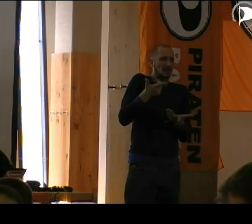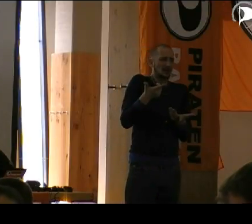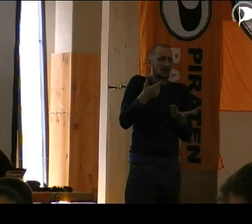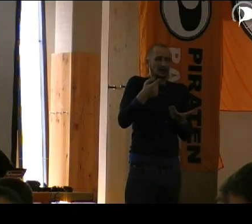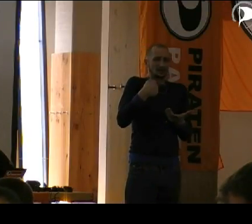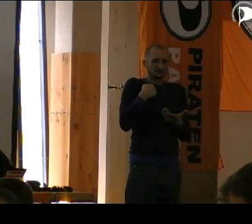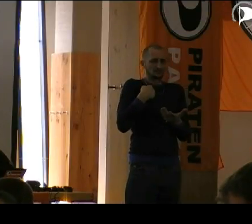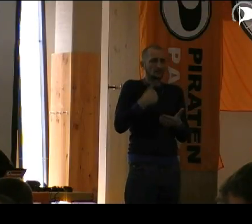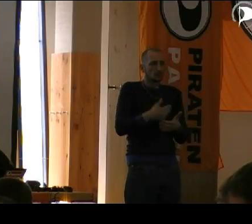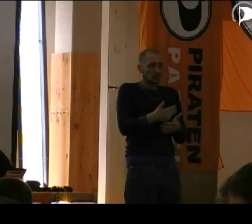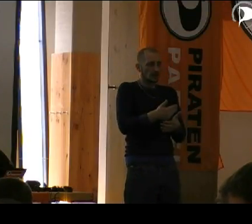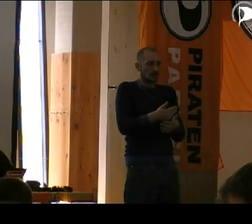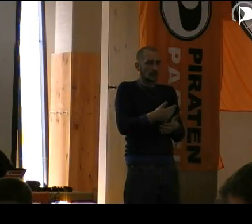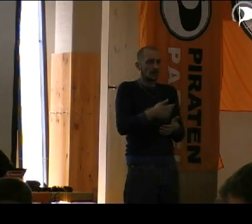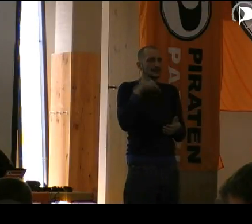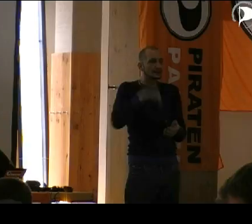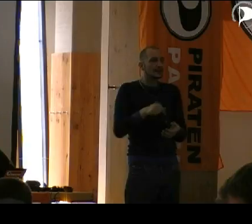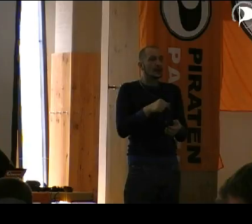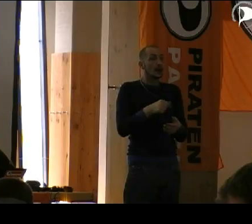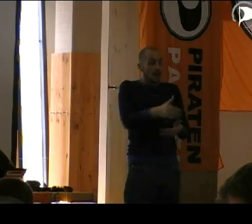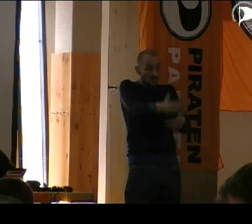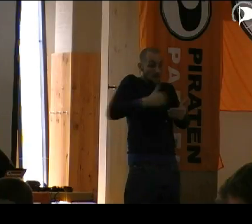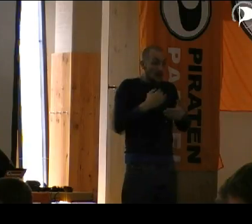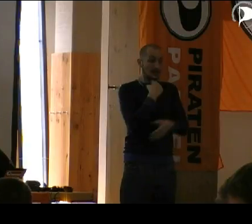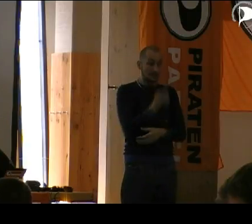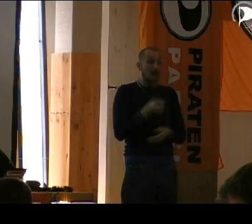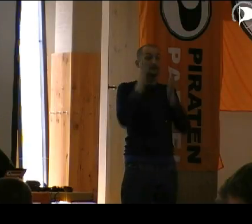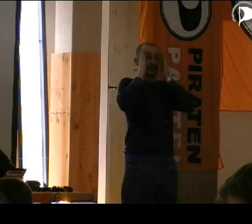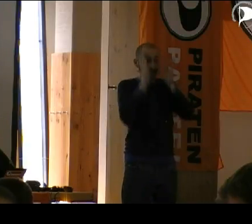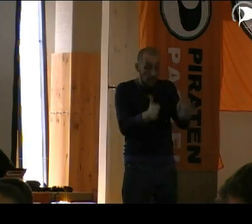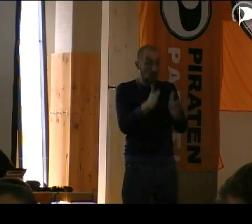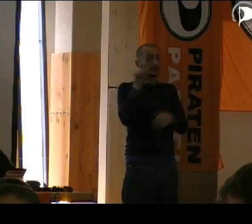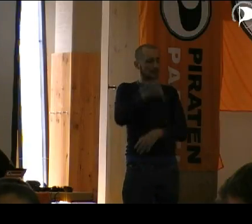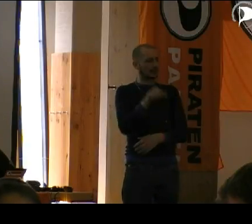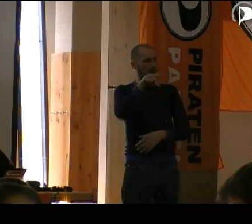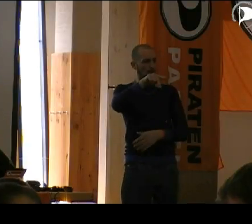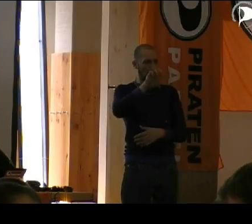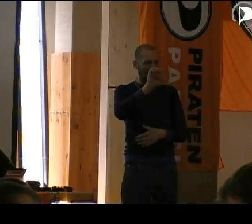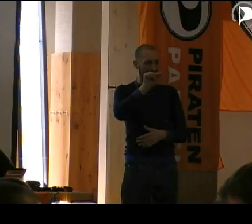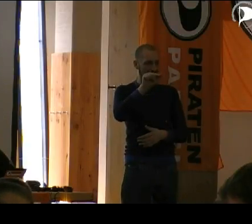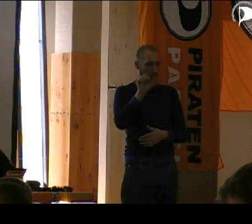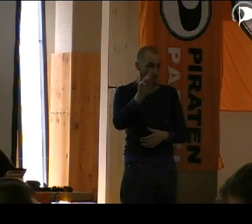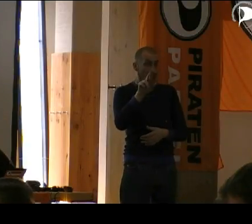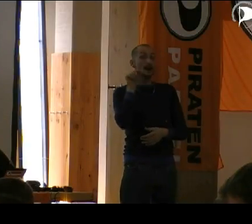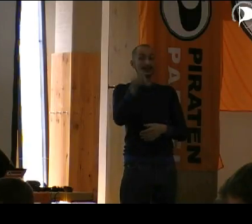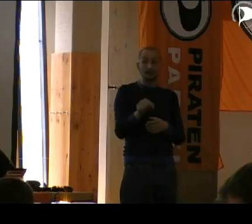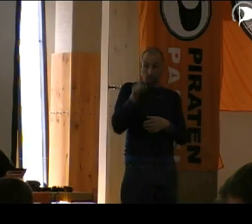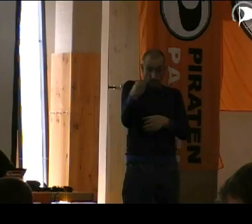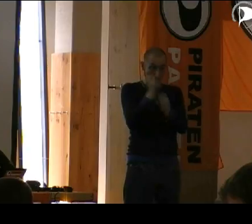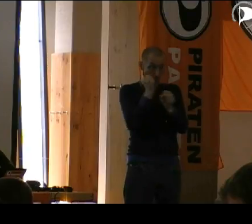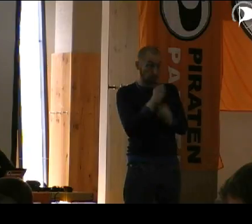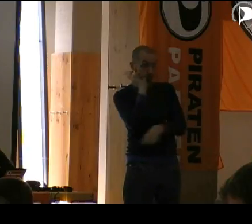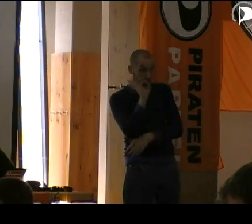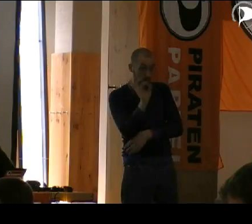ruhig auf die worte vertraut einfach denn weder der anderen job mehr als gut gemacht und ich bin dem nächsten anderen